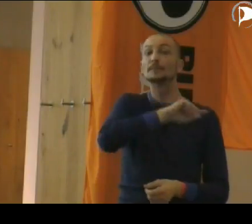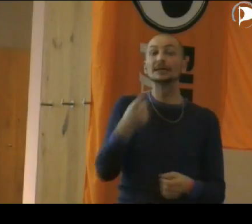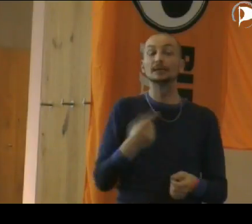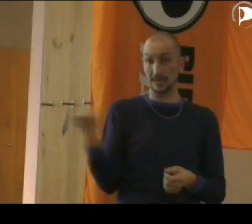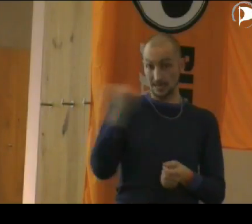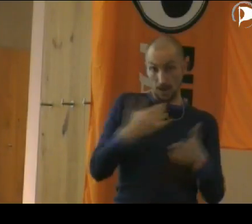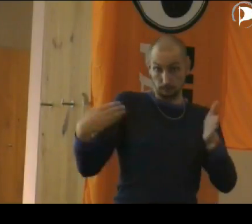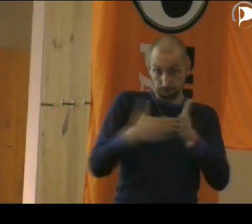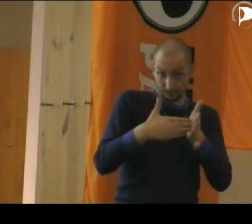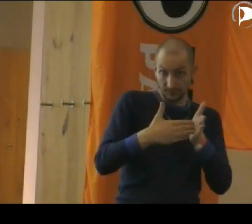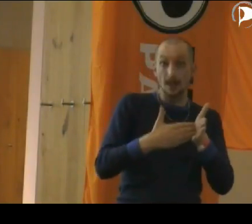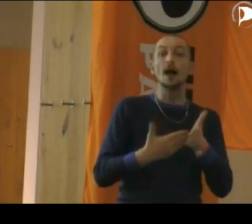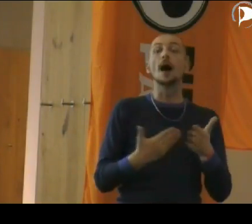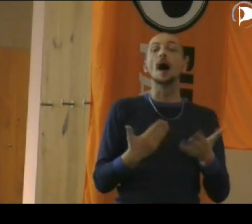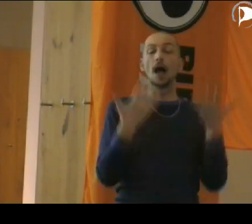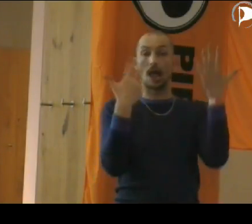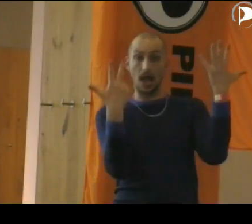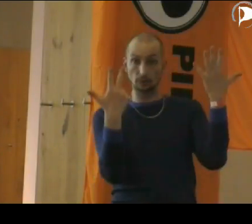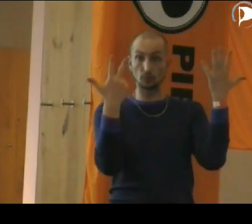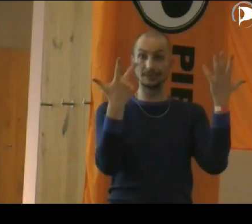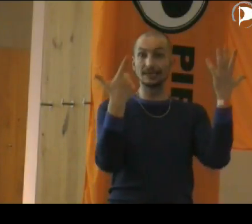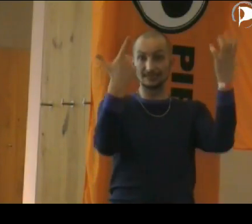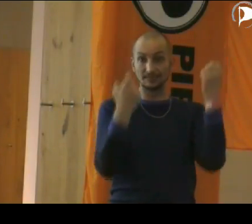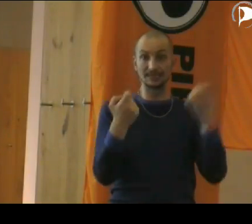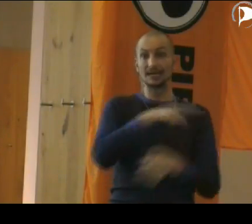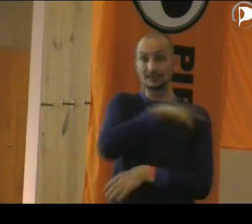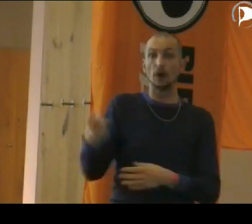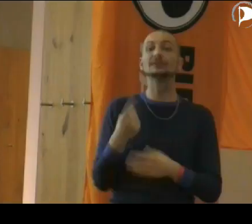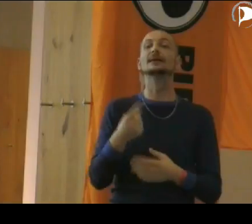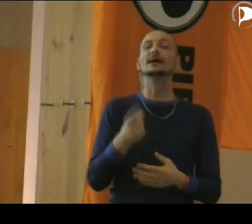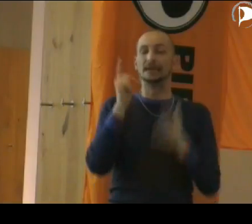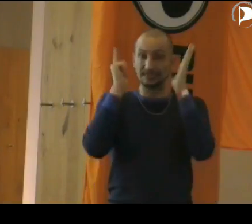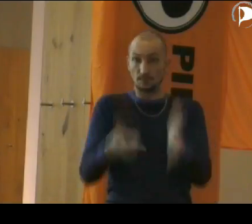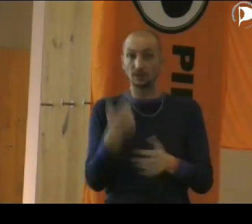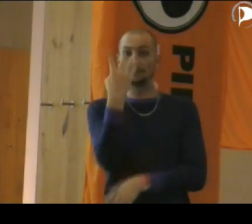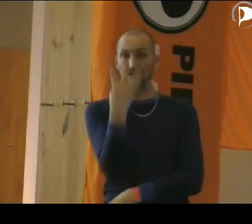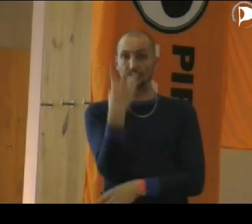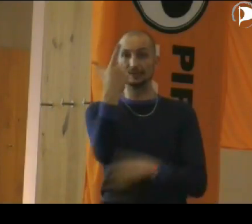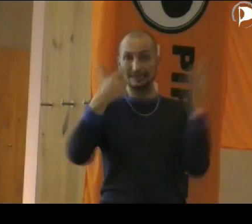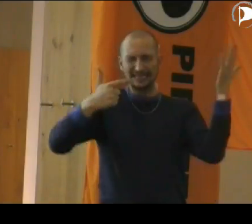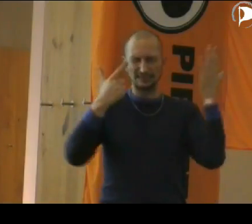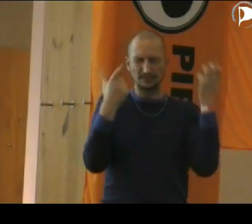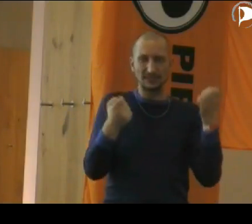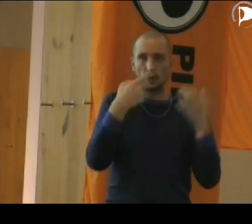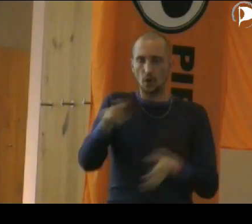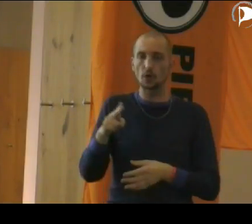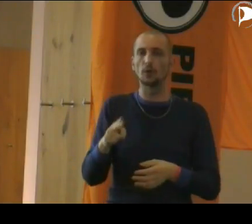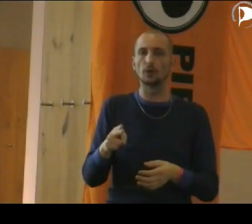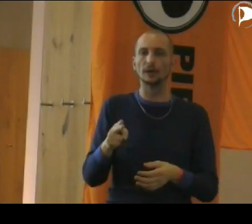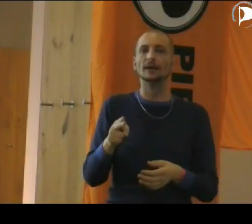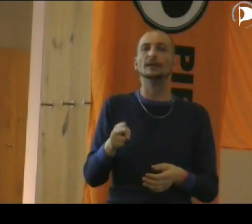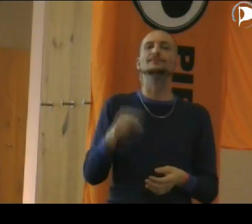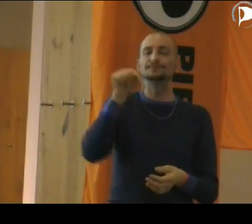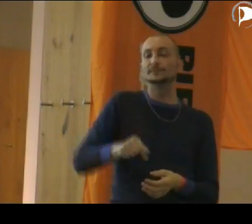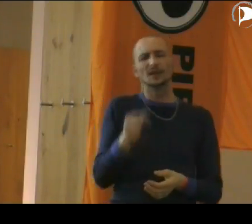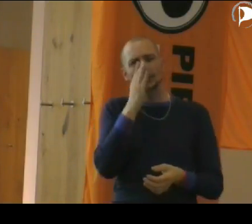rund 78.000 774 euro und 70 cent bei 50 selbst